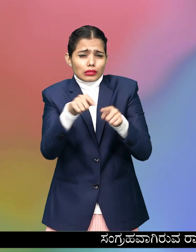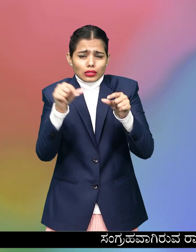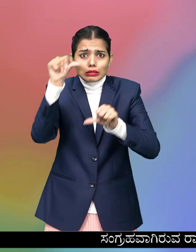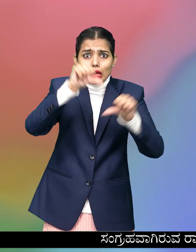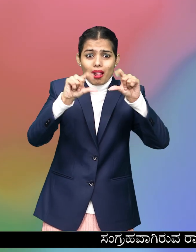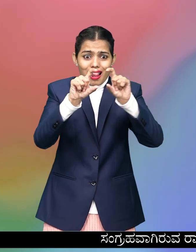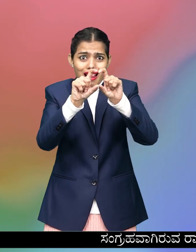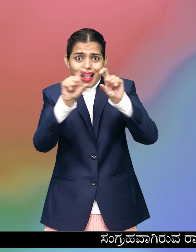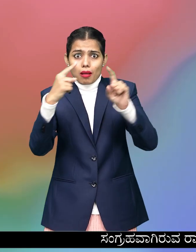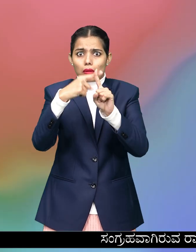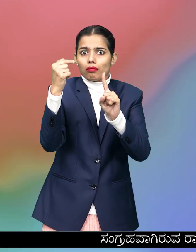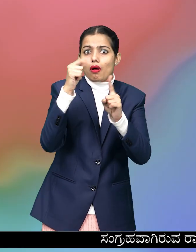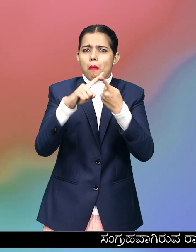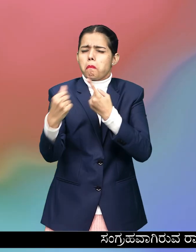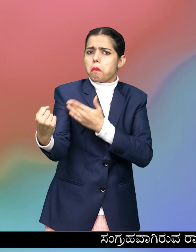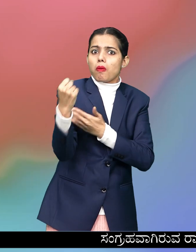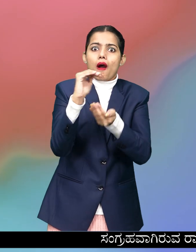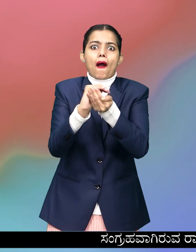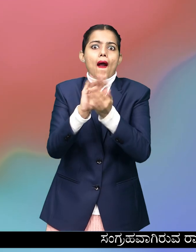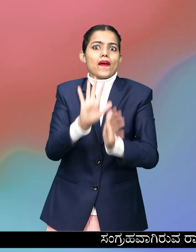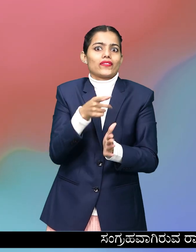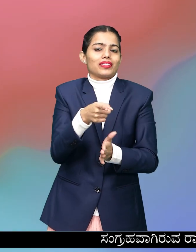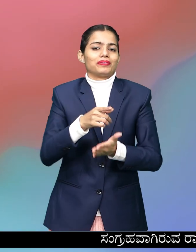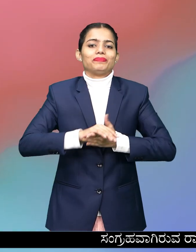ಶಕ್ತಿಯನ್ನು ವ್ಯಯಿಸಬೇಕಾಗುತ್ತದೆ.